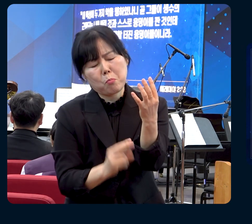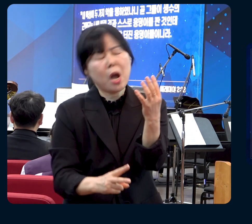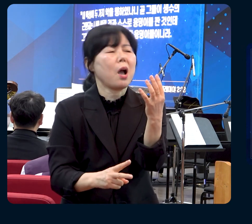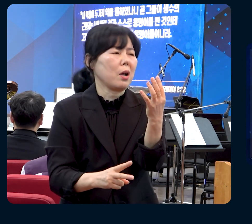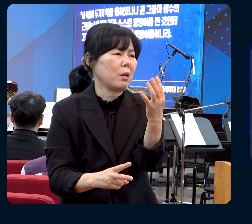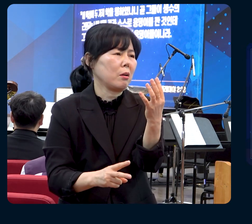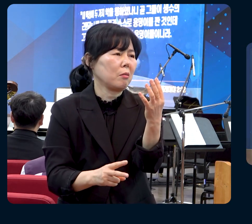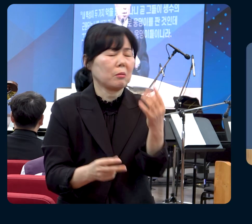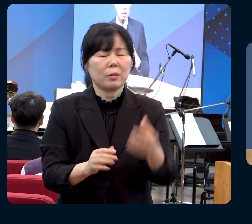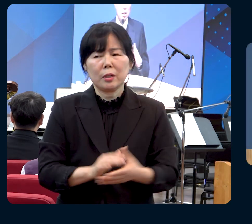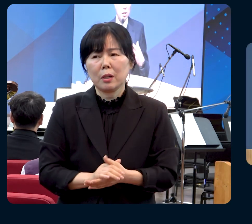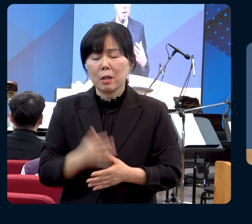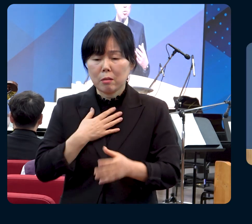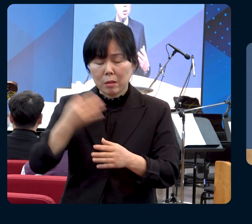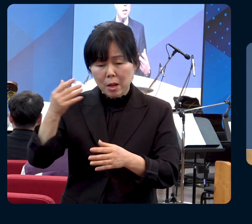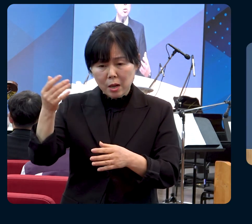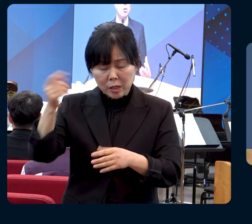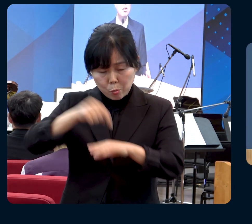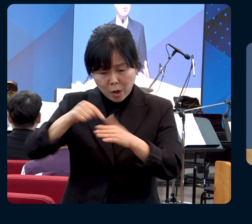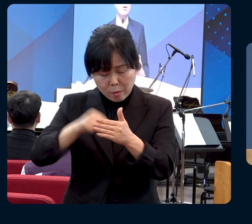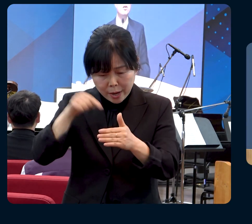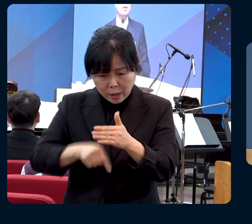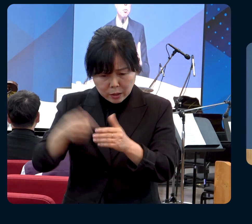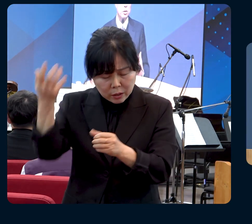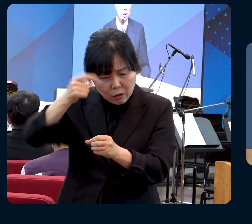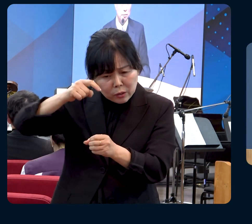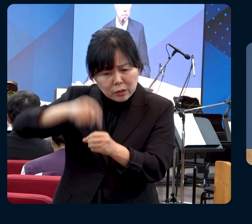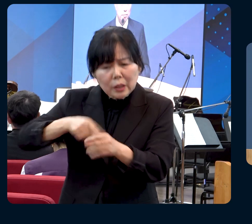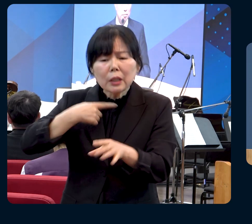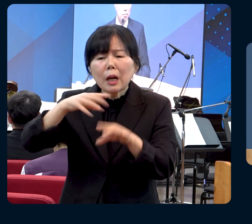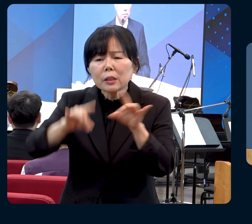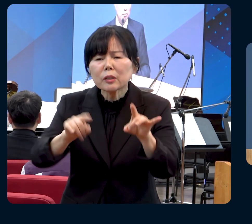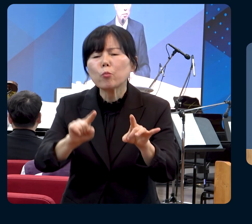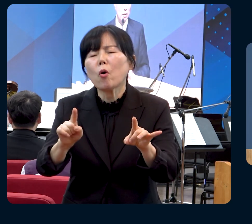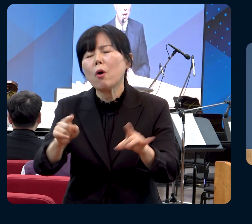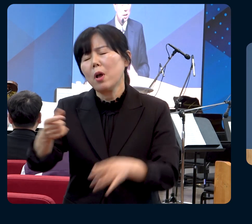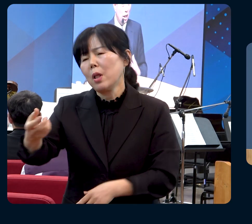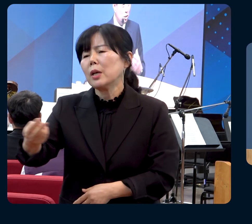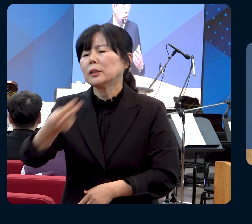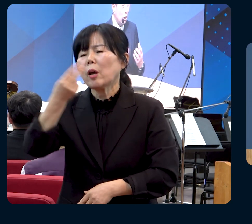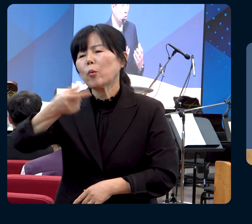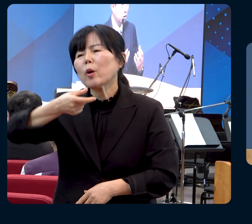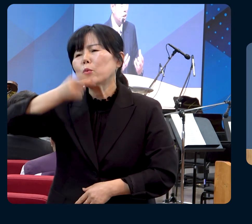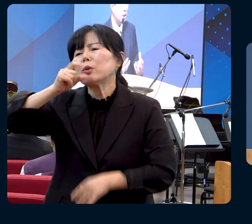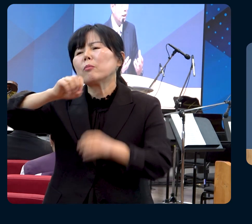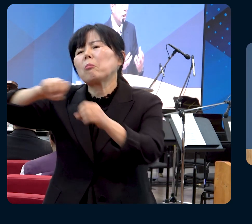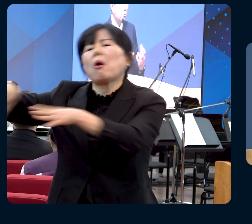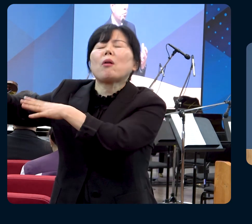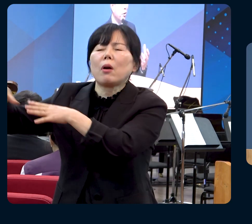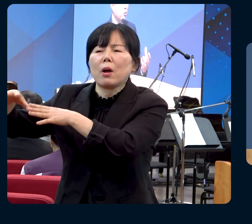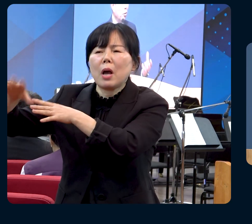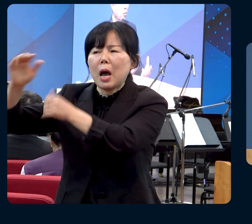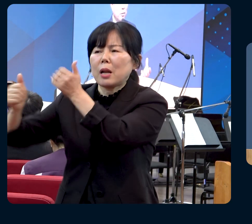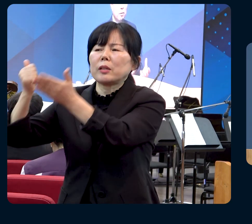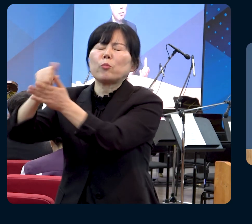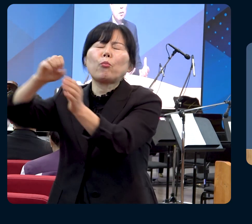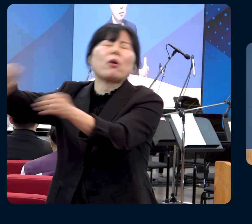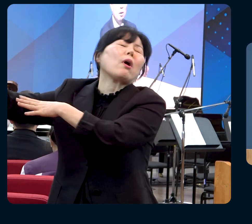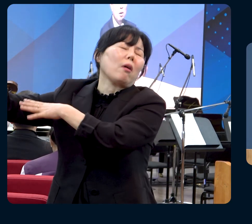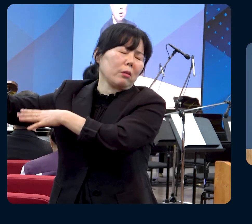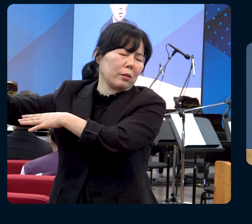내면적인 갈증들은 생수의 근원을 버렸기 때문이다. 생수의 근원이신 하나님을